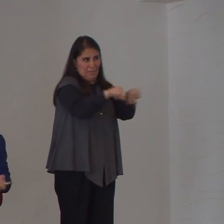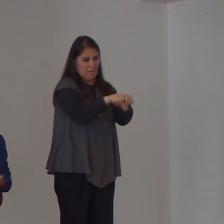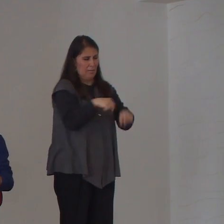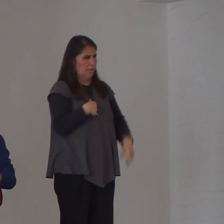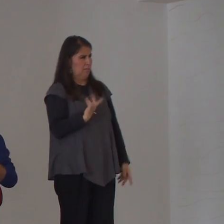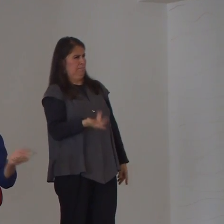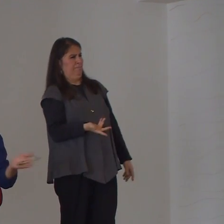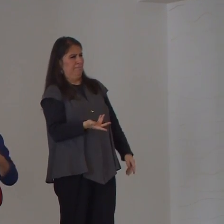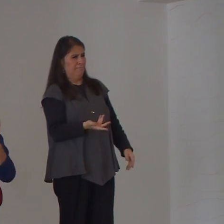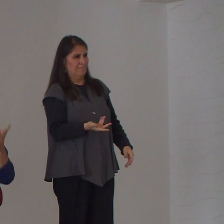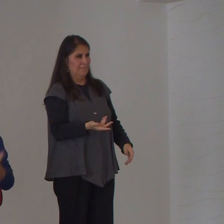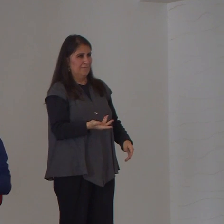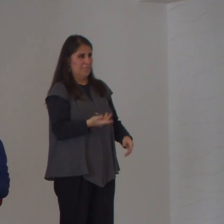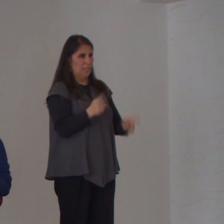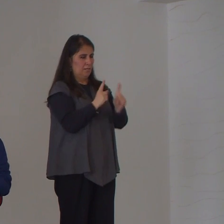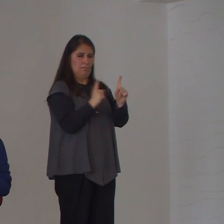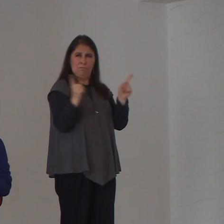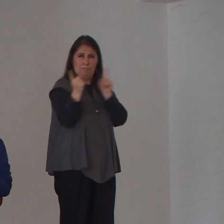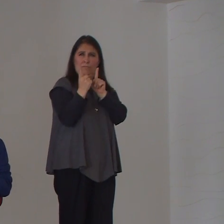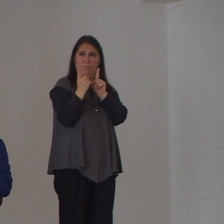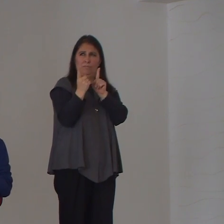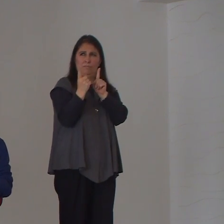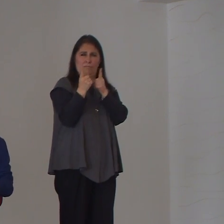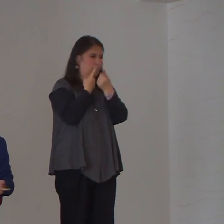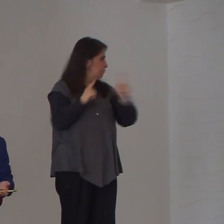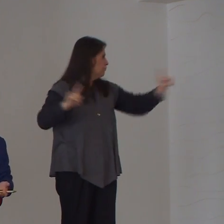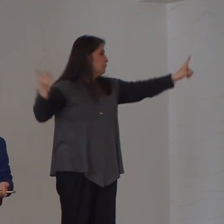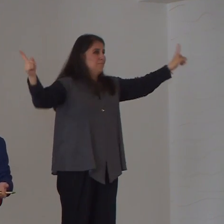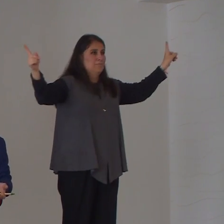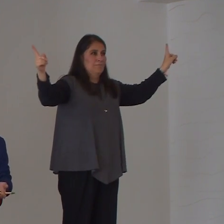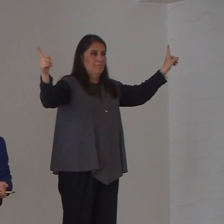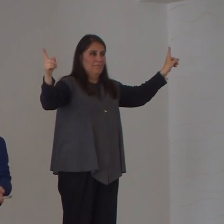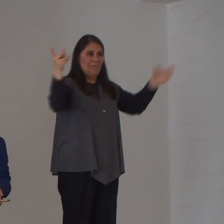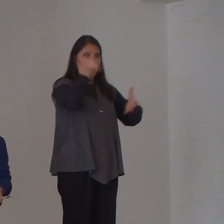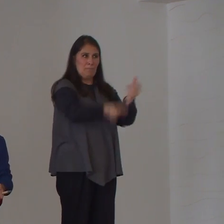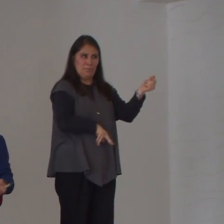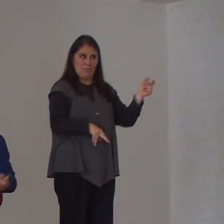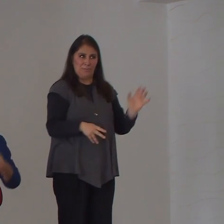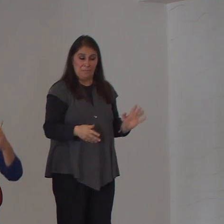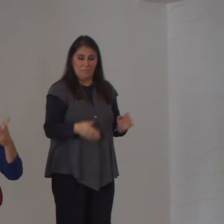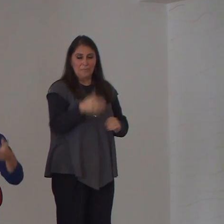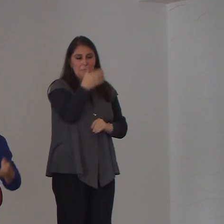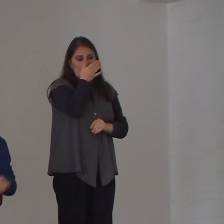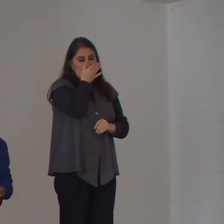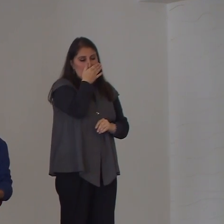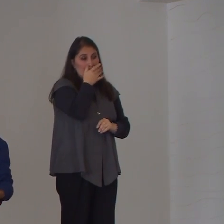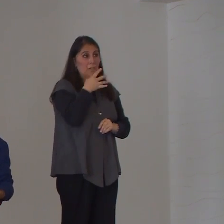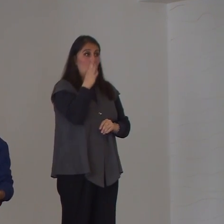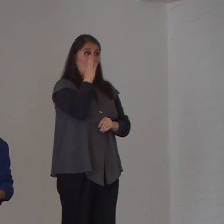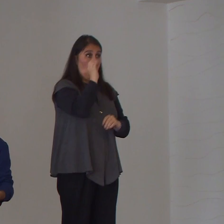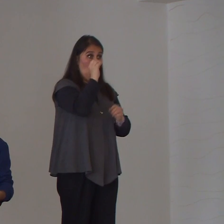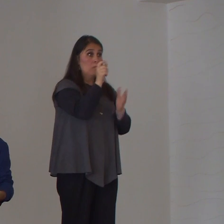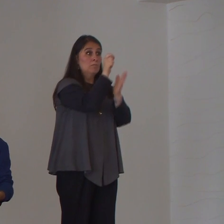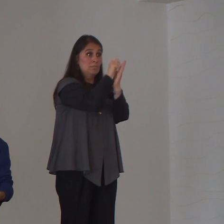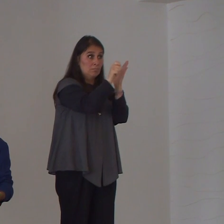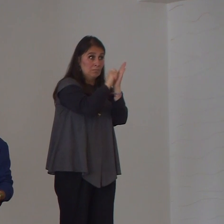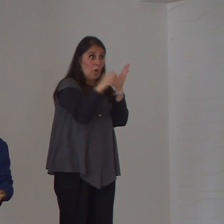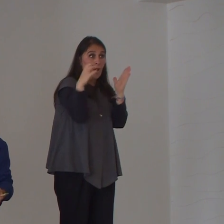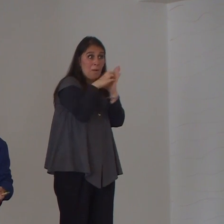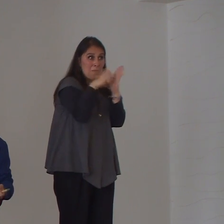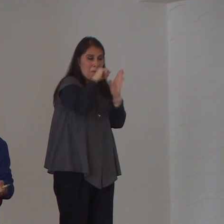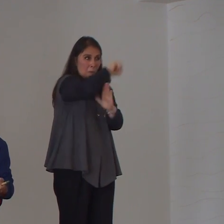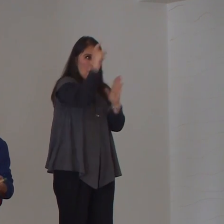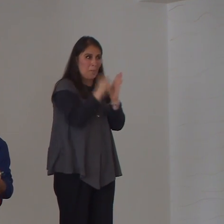raro eso y cada uno se va por su lado. Y entonces el sexto ve y dedica todo un capítulo de un libro a analizar esa